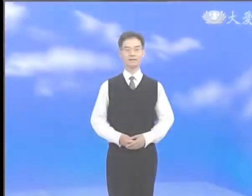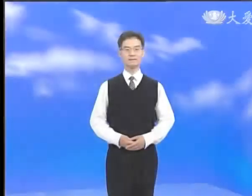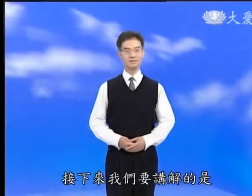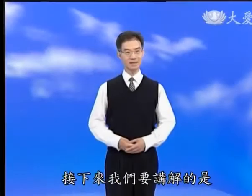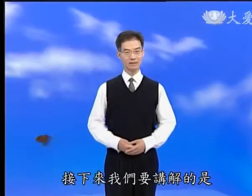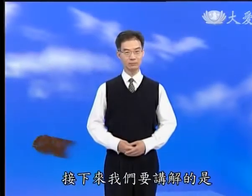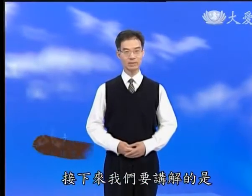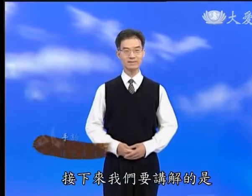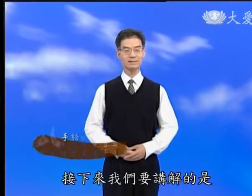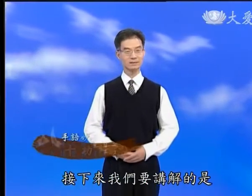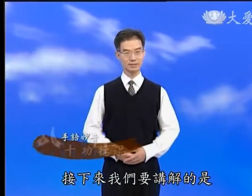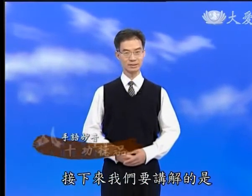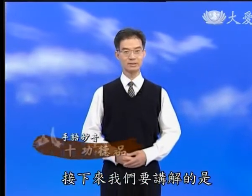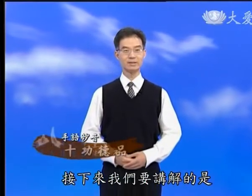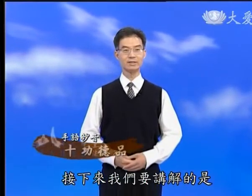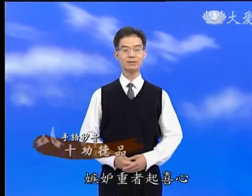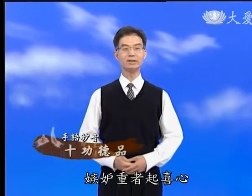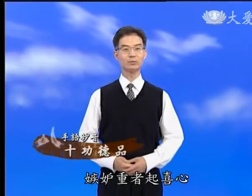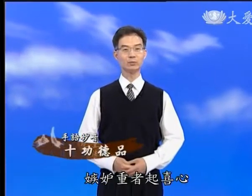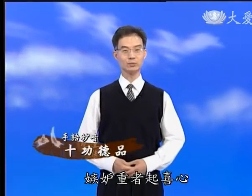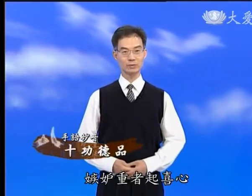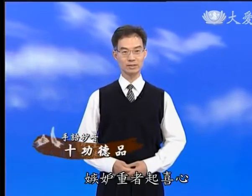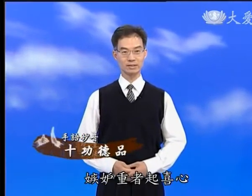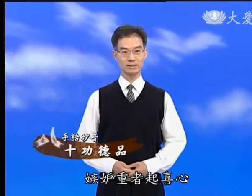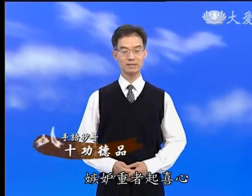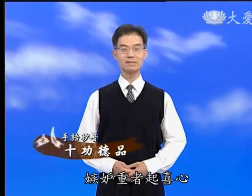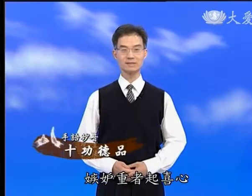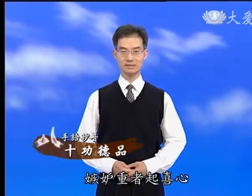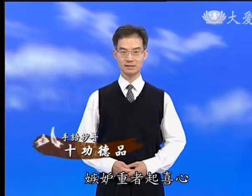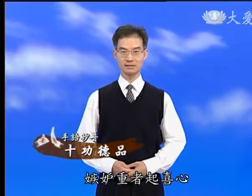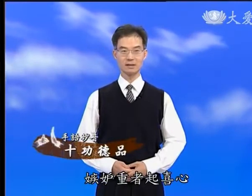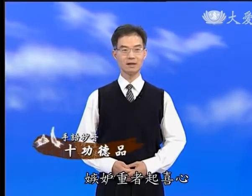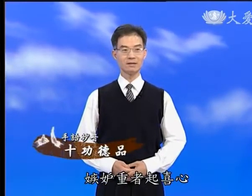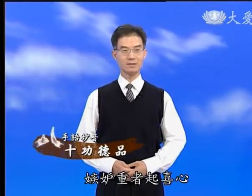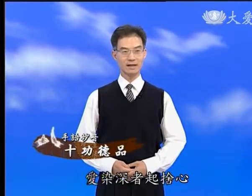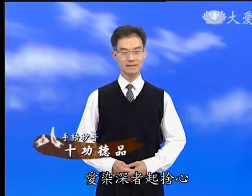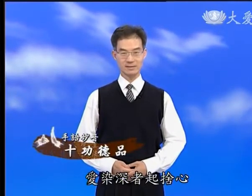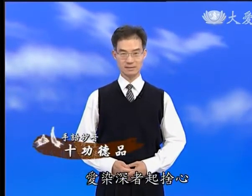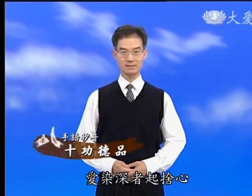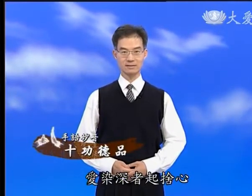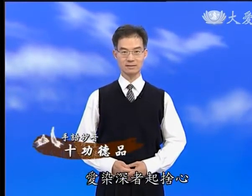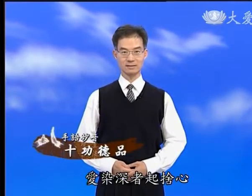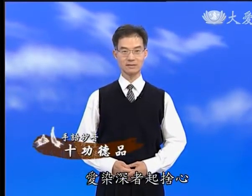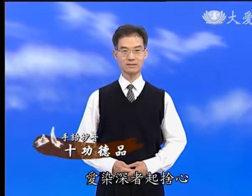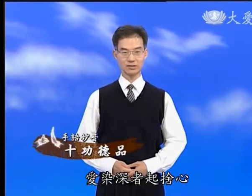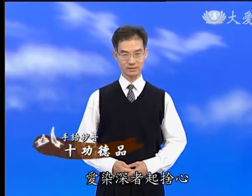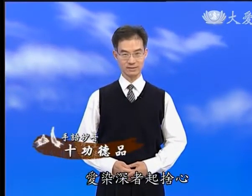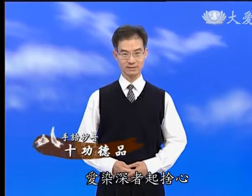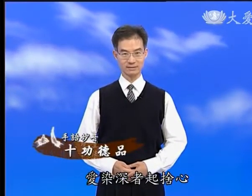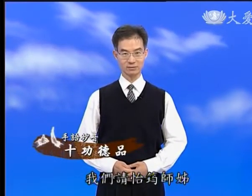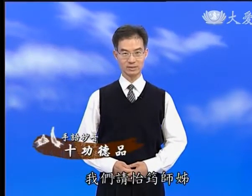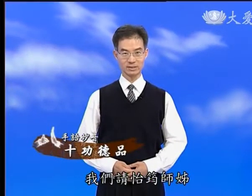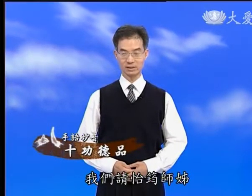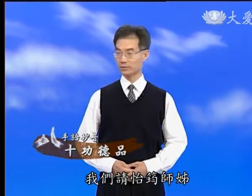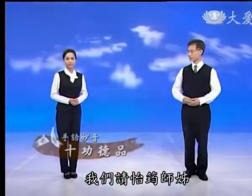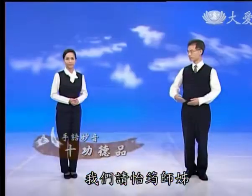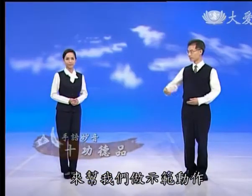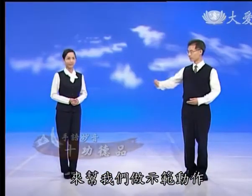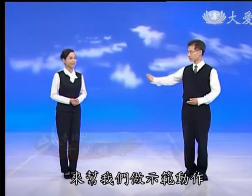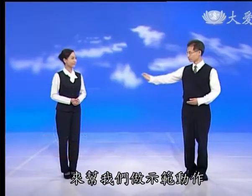接下来我们要讲解的是嫉妒重者其喜心，爱染深者其舍心。我们请依韵师姐来帮我们做